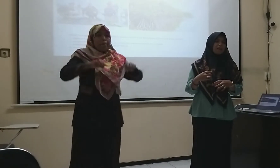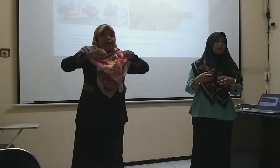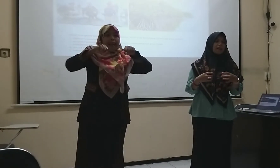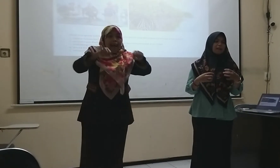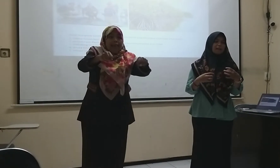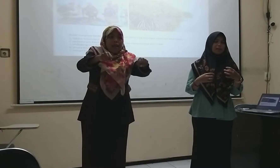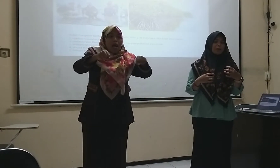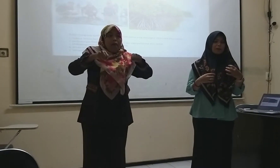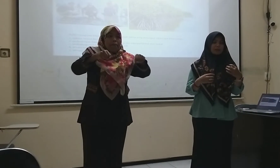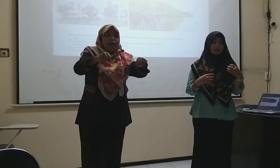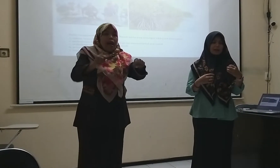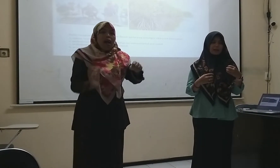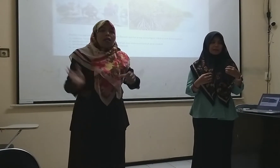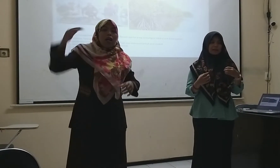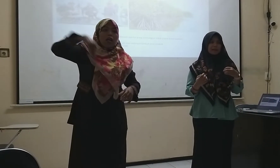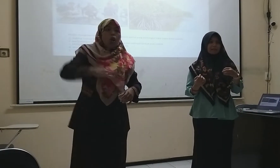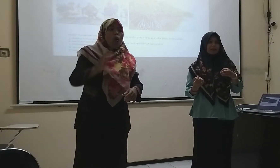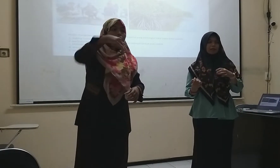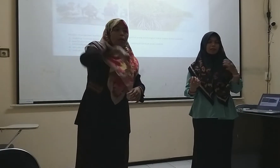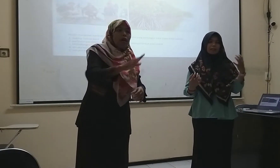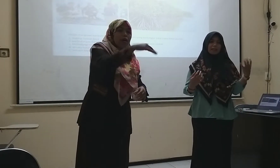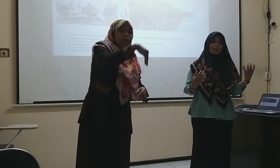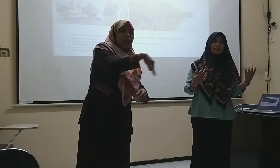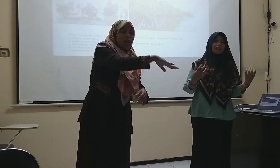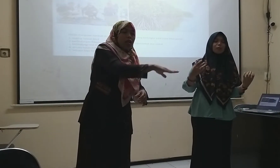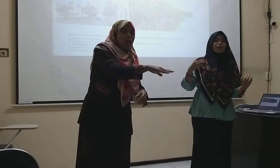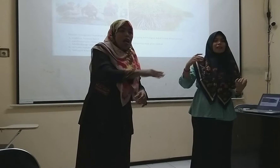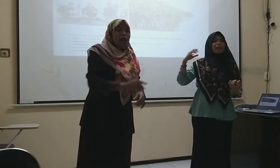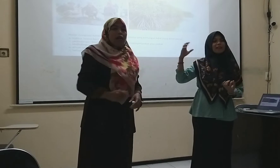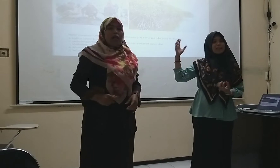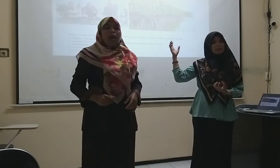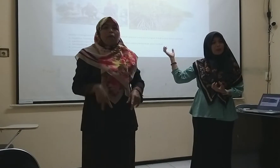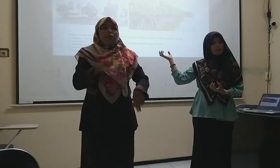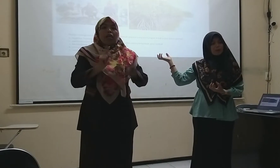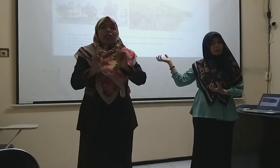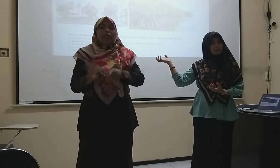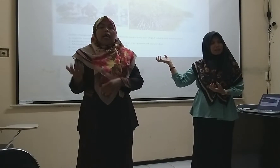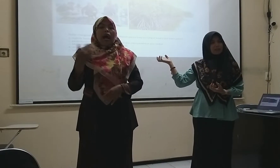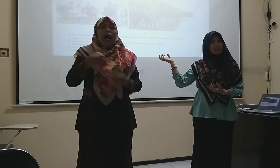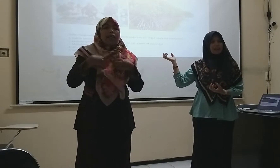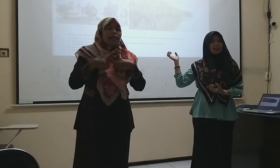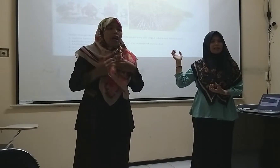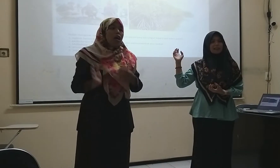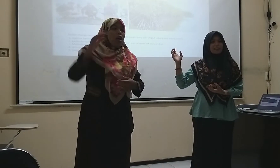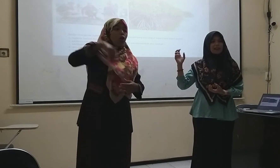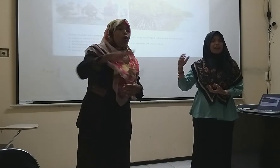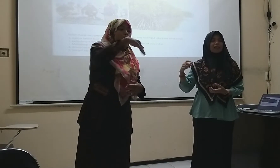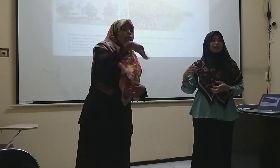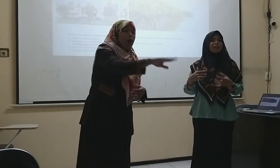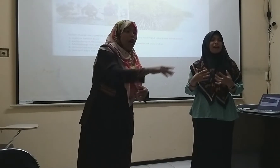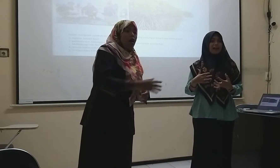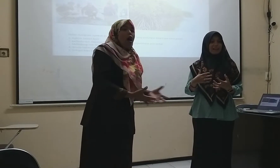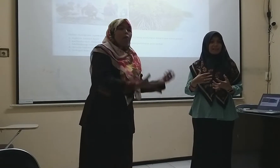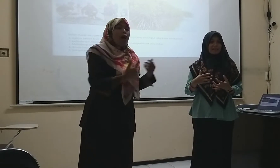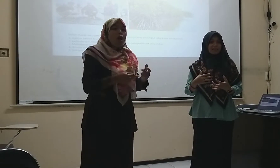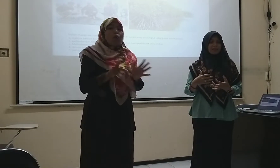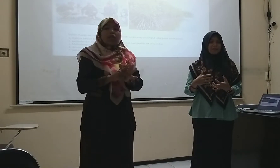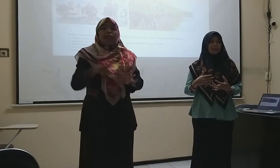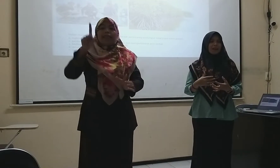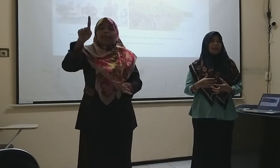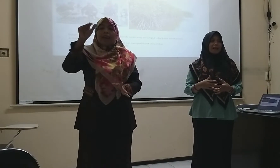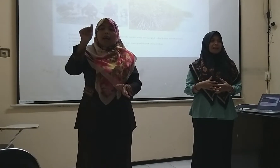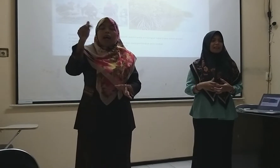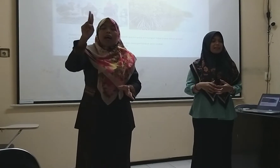besar, mau ke maju ke daratan, itu karena adanya pohon mangrove ini akhirnya tertahan.